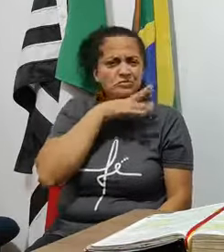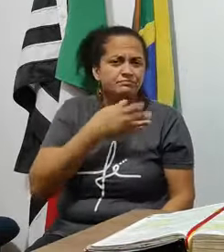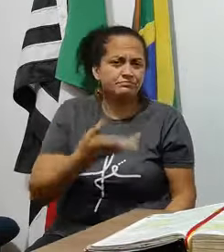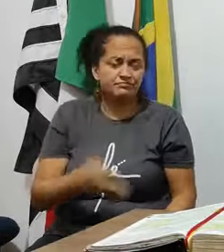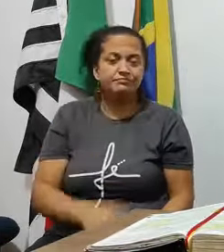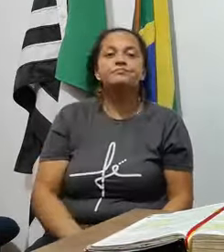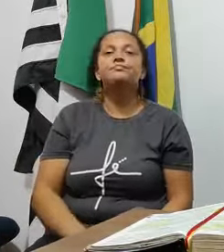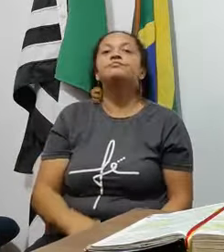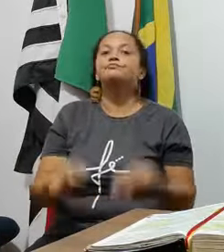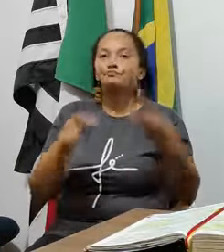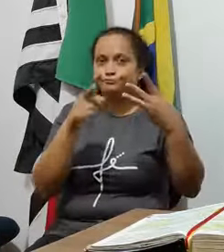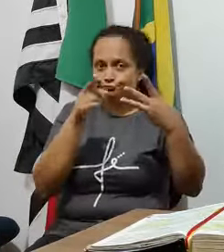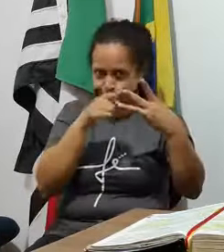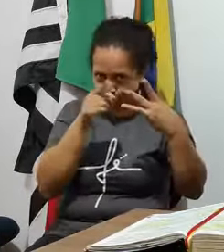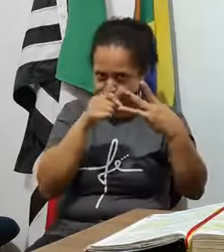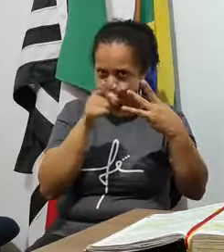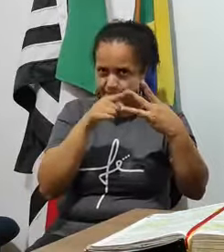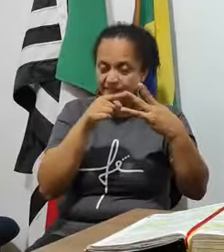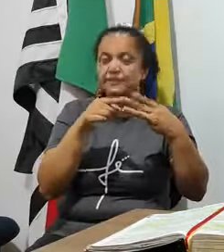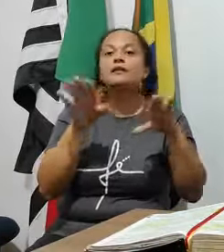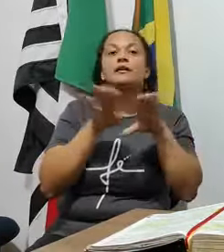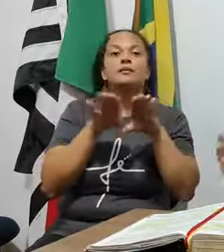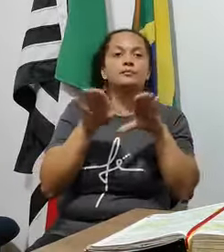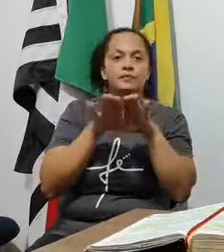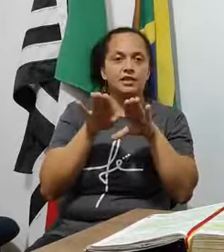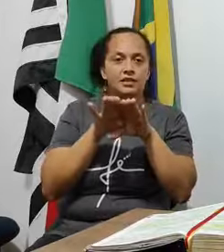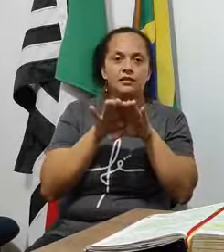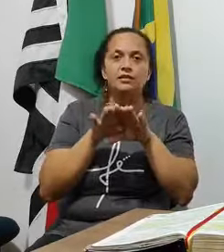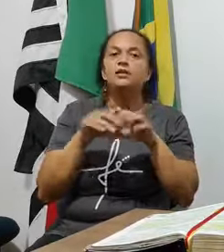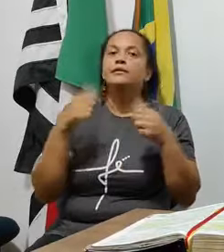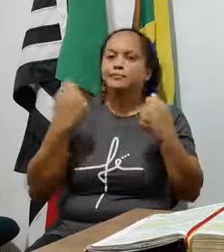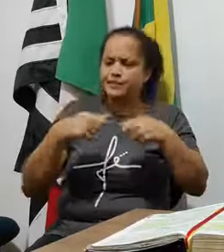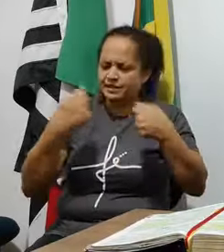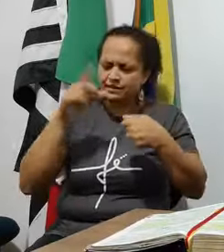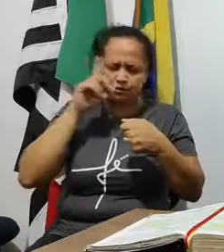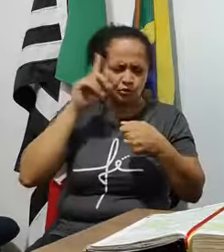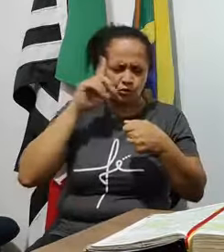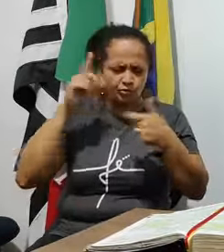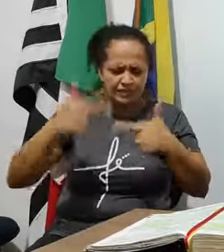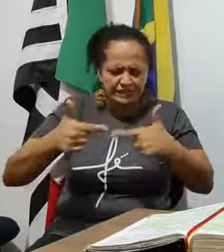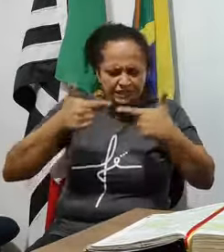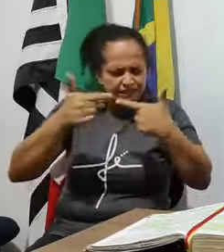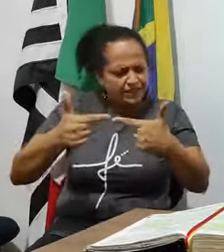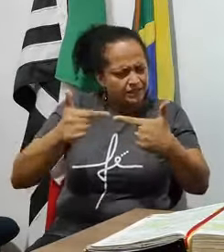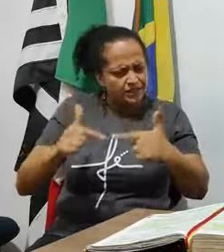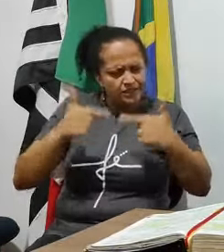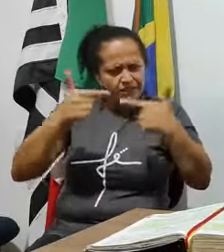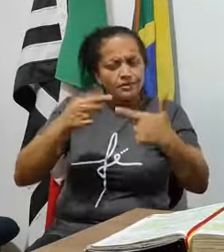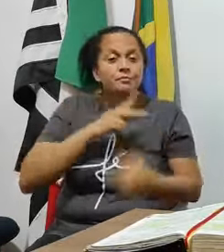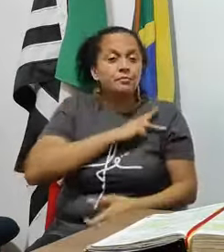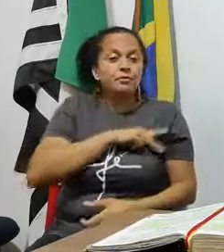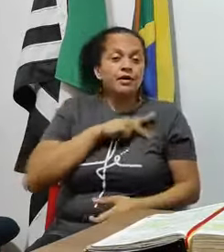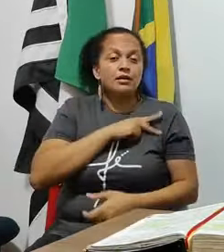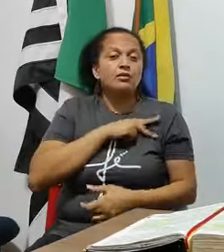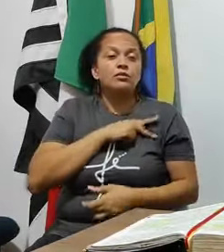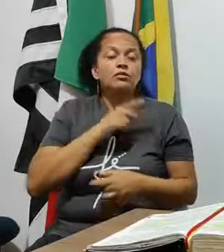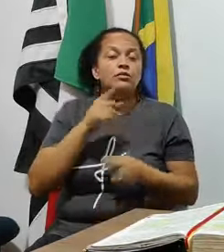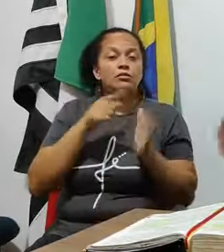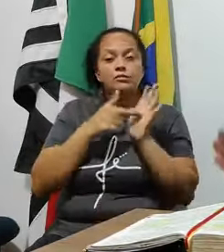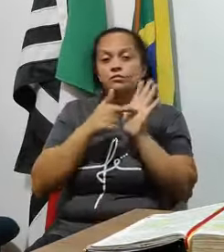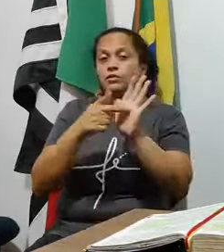Outro inimigo que a gente tem que lutar todo dia, conforme Paulo declara em Gálatas 5, do 16 ao 26, e